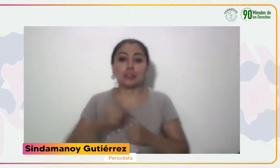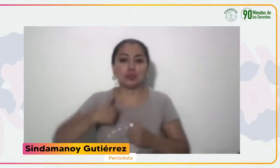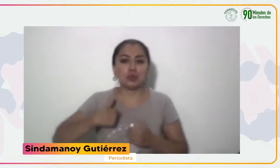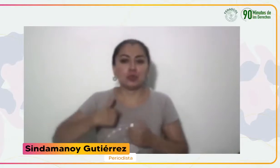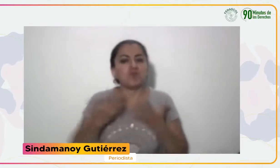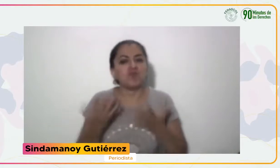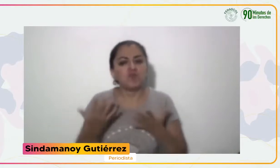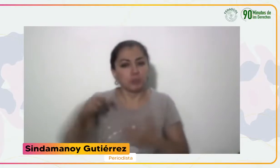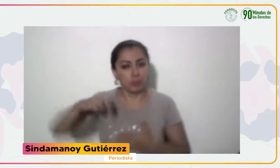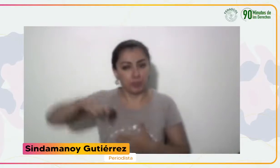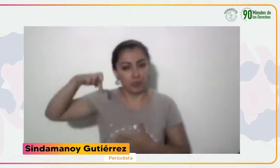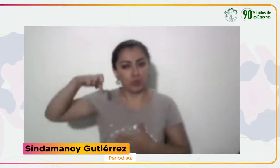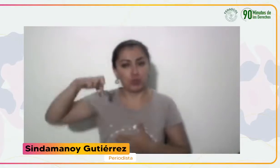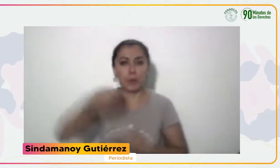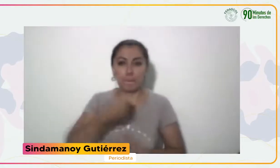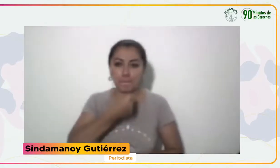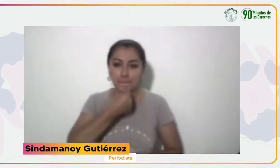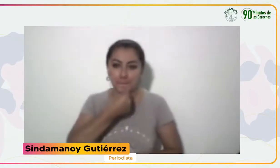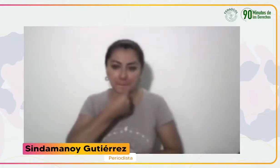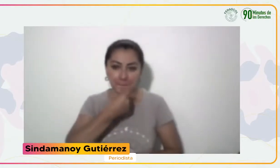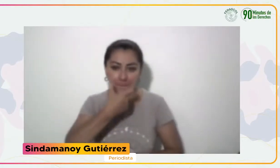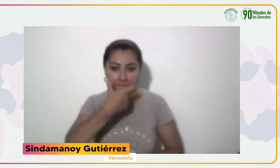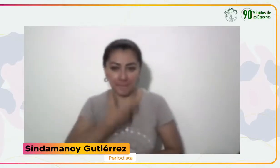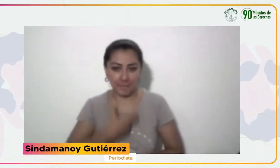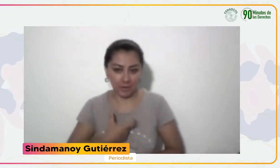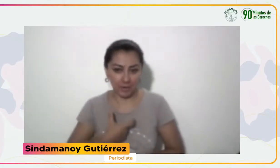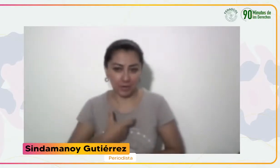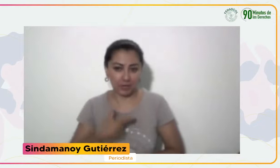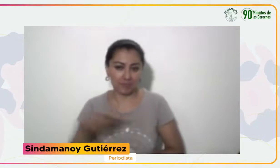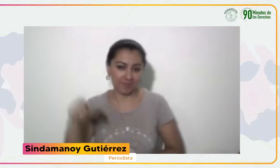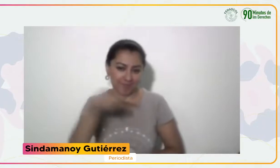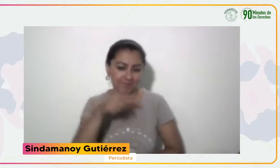que me dieron. Soy profesional, soy periodista.